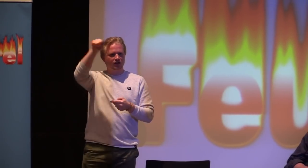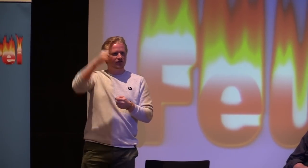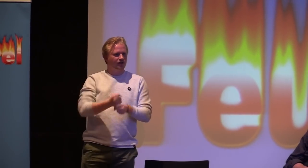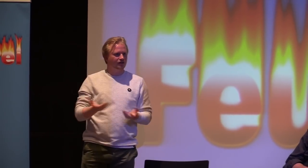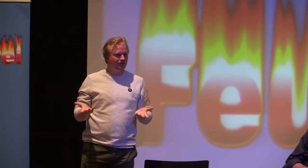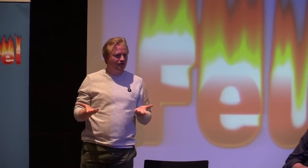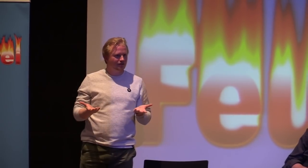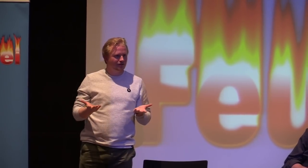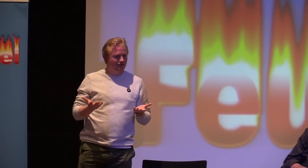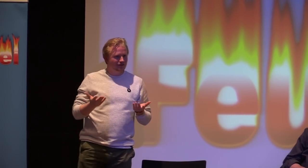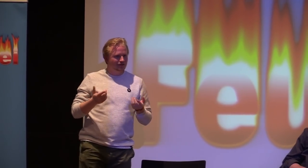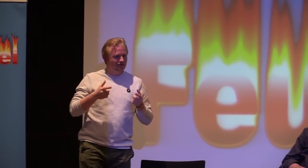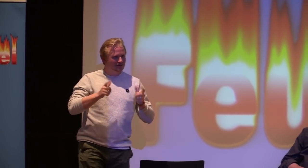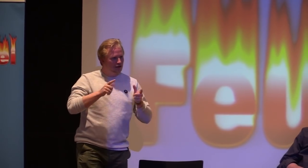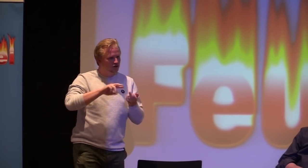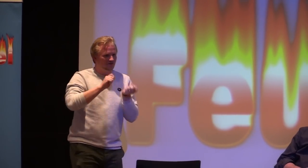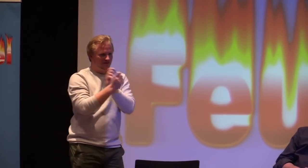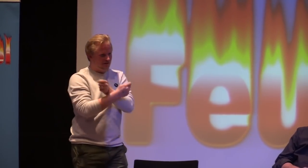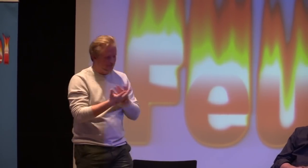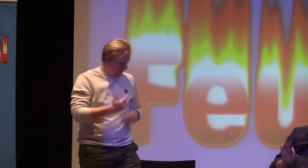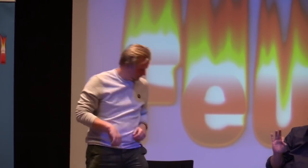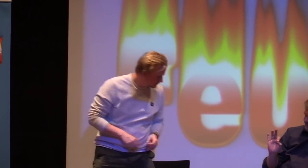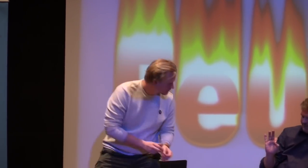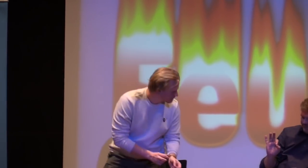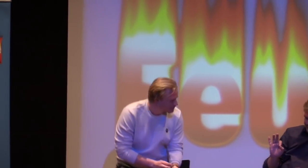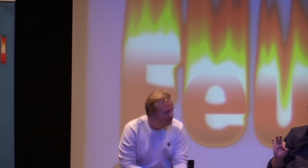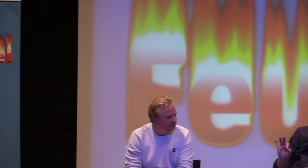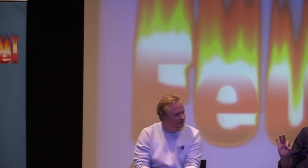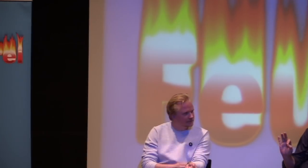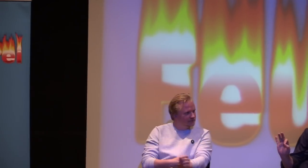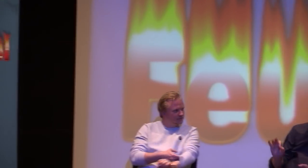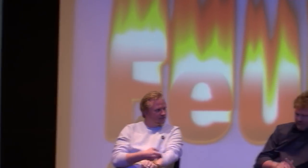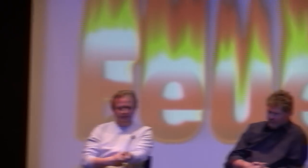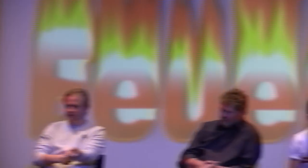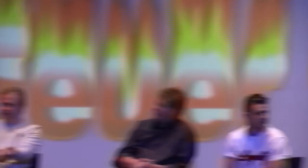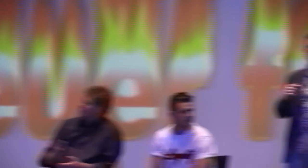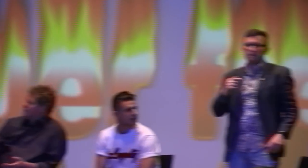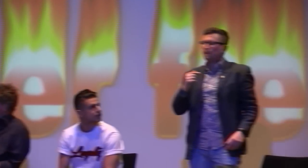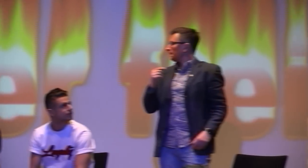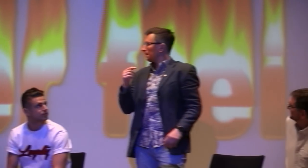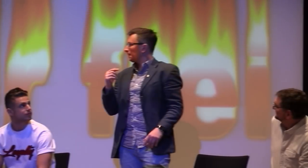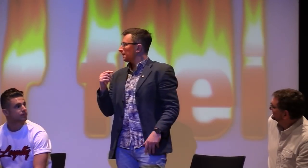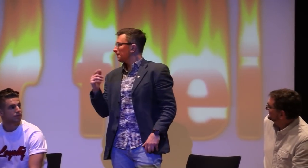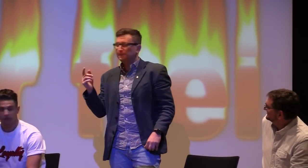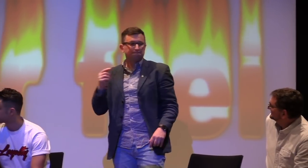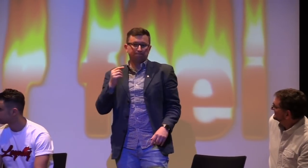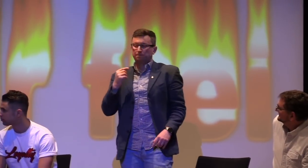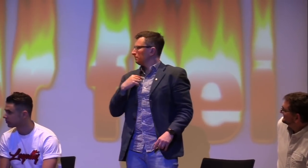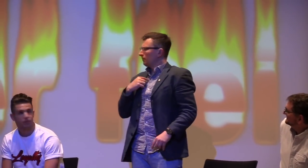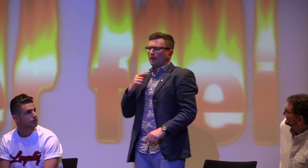Ich glaube, dass wenn zum Beispiel Vereine 50 Mitglieder verlieren oder so, die treffen sich dann oder kommunizieren in WhatsApp-Gruppen miteinander.